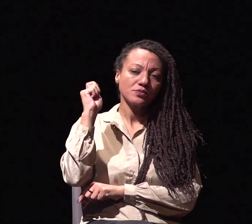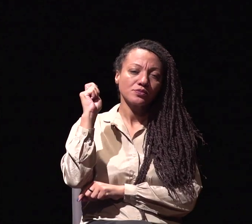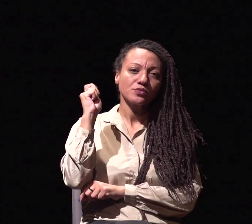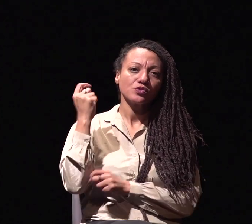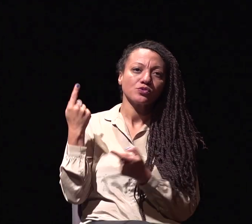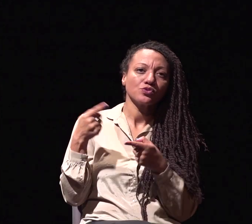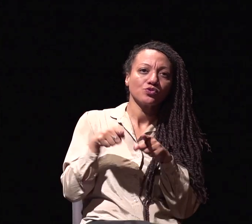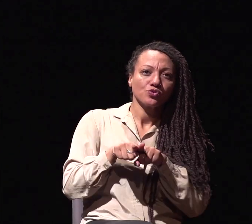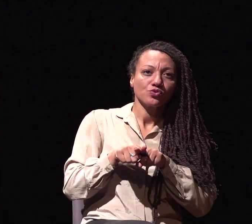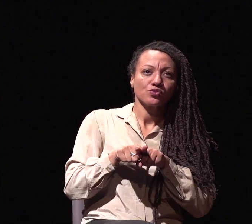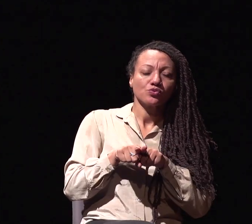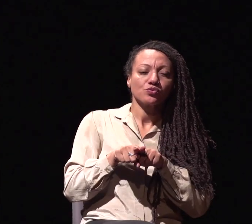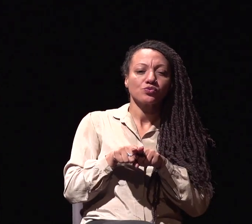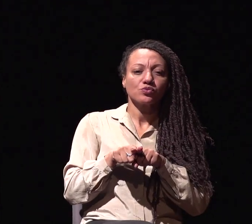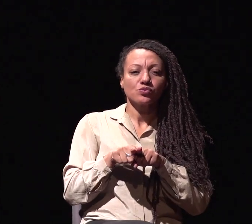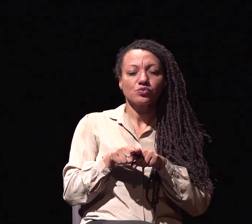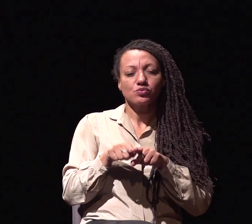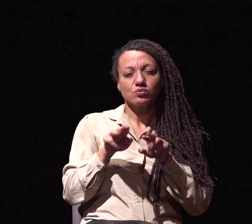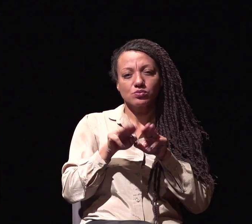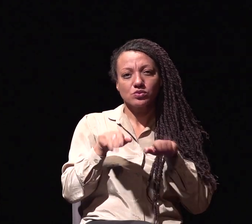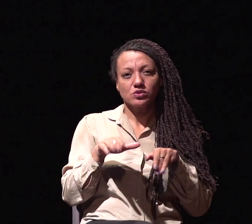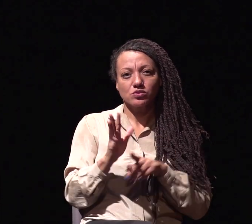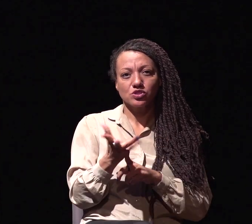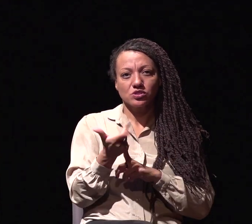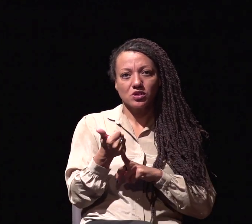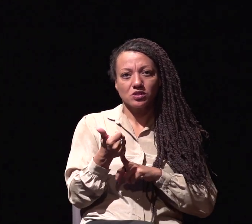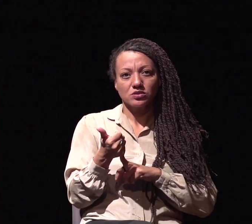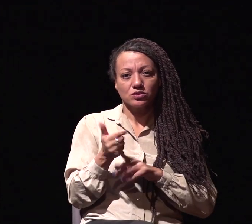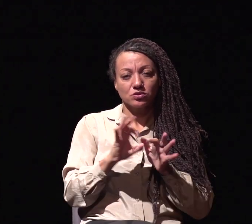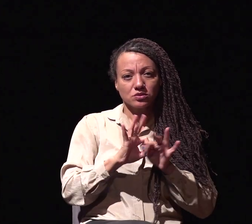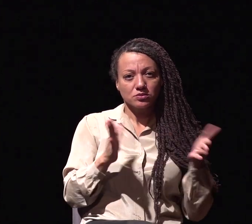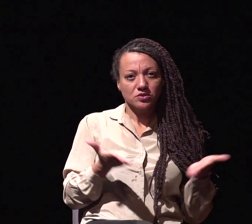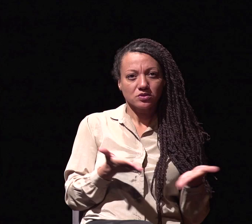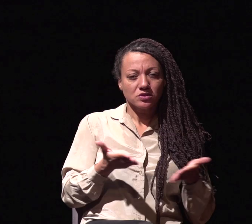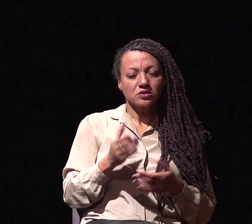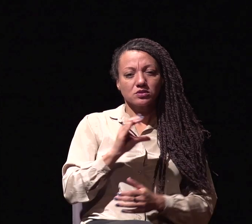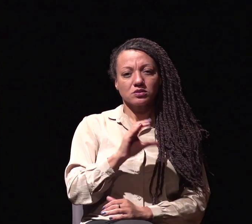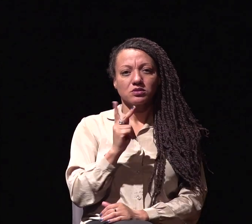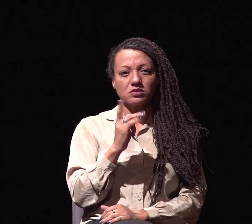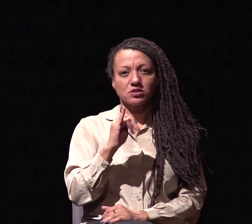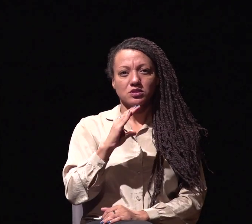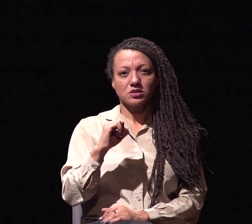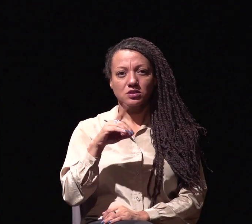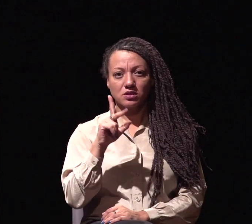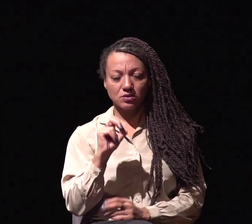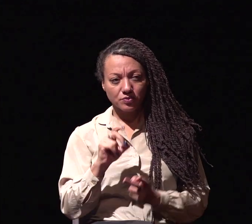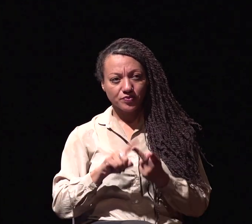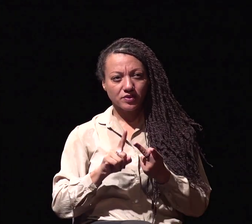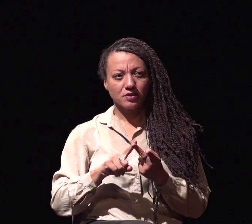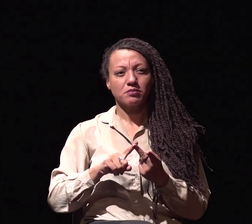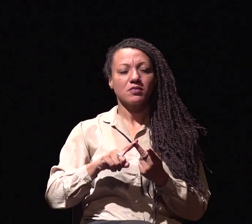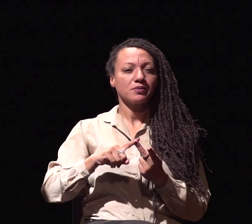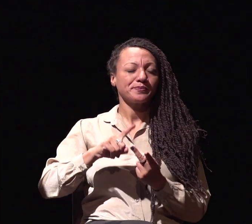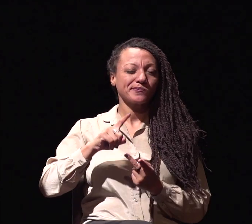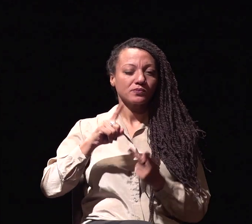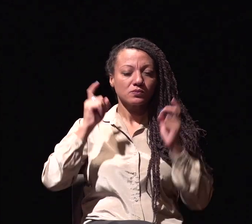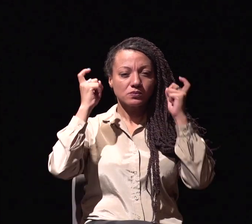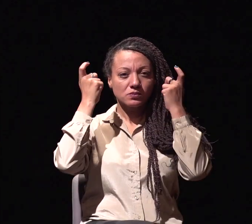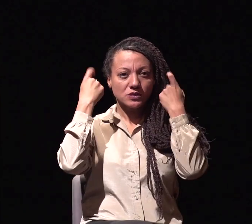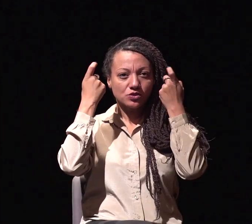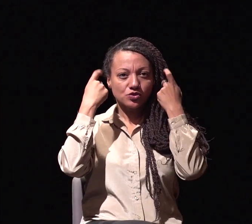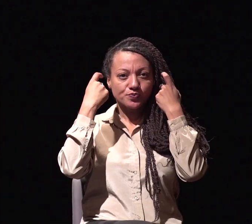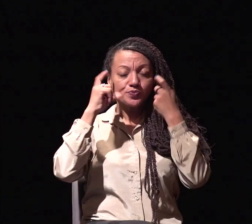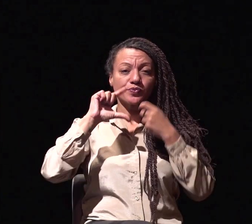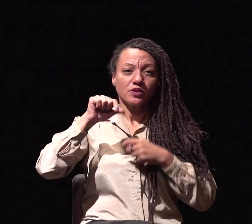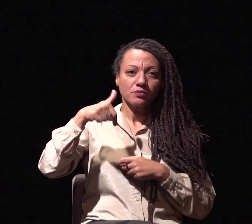Museu de Arte Contemporânea de Chicago e o Museu Rumex, da Cidade do México. Ela começa em São Paulo, vai para o México e depois segue